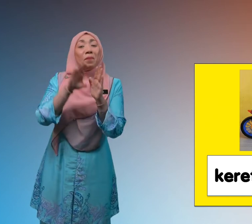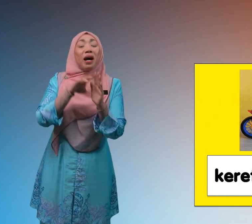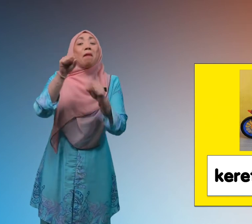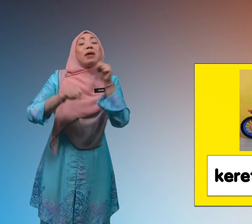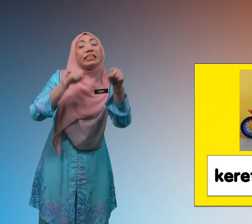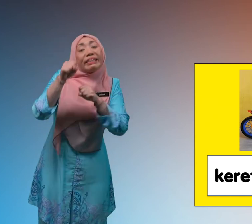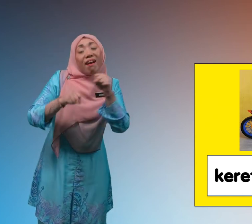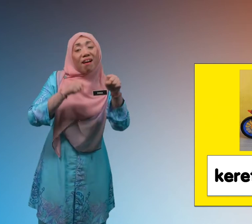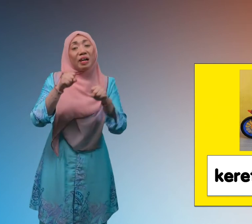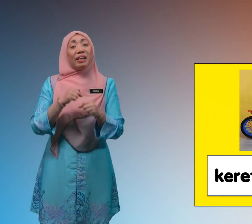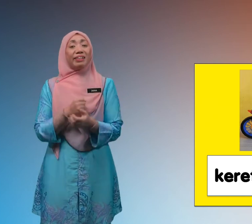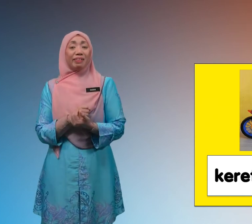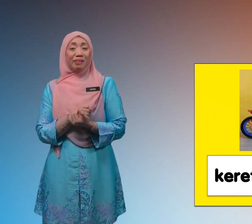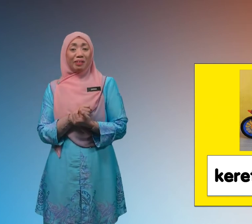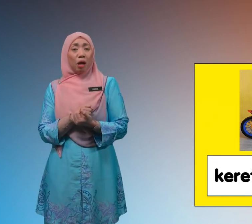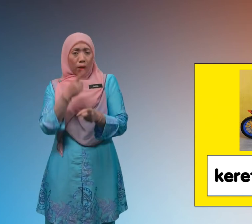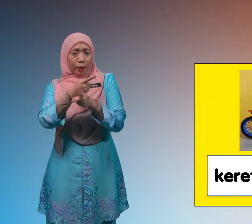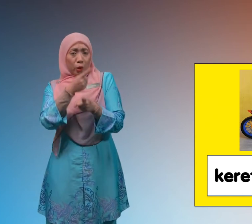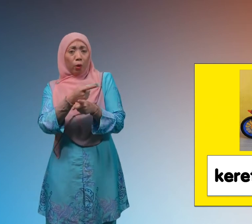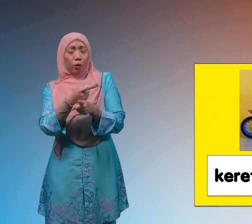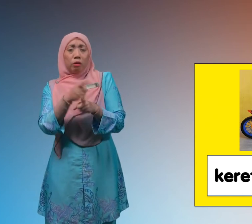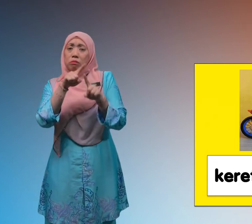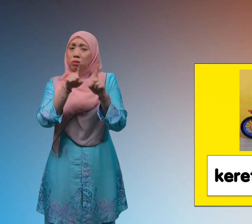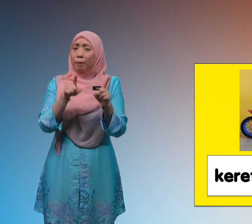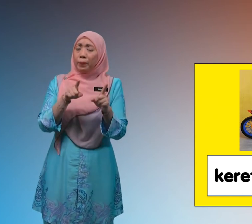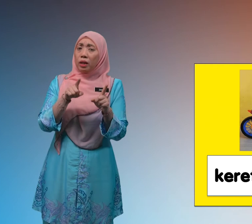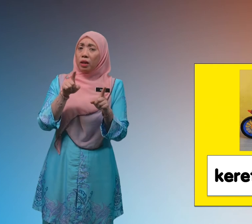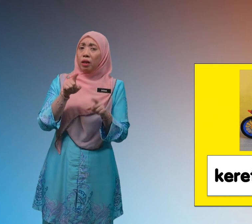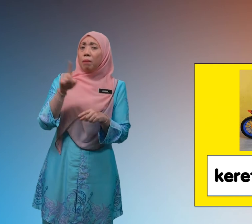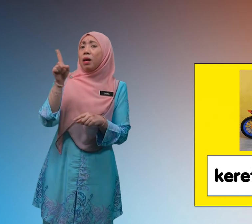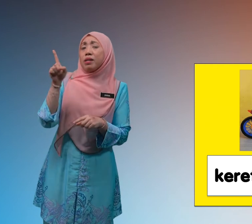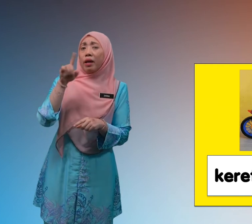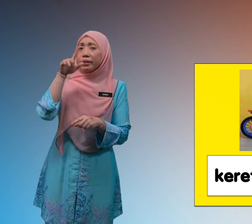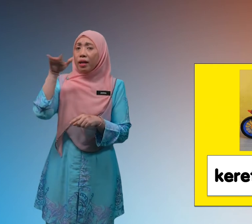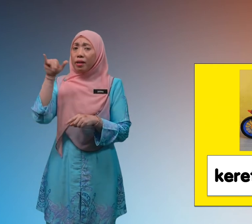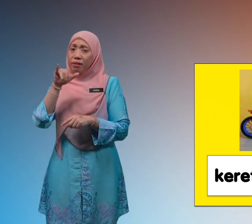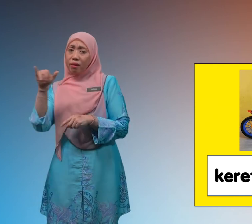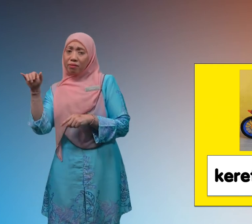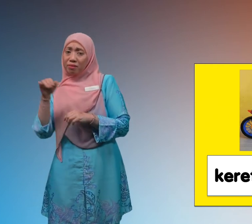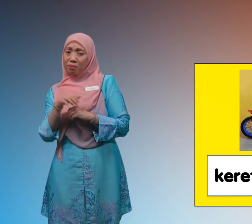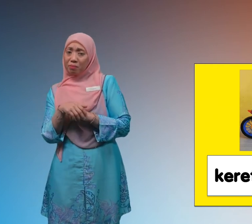Gambar basikal. Betul. Tapi mana ejaannya?